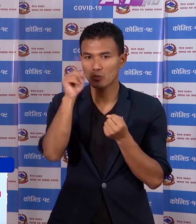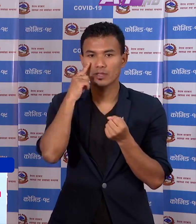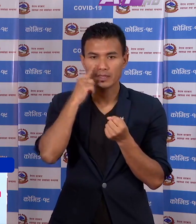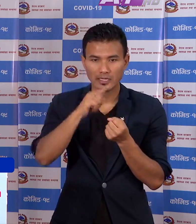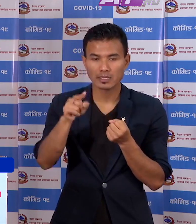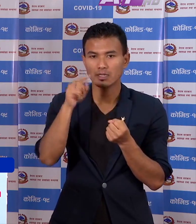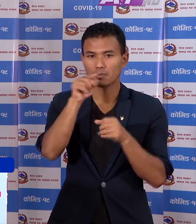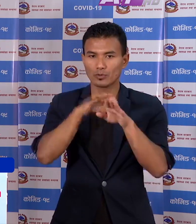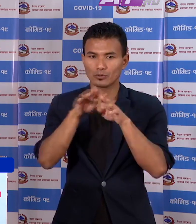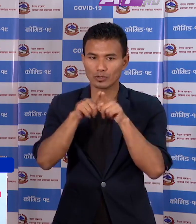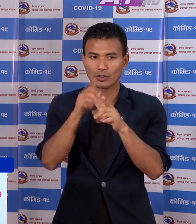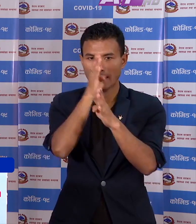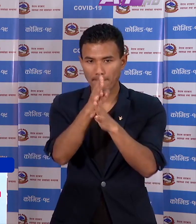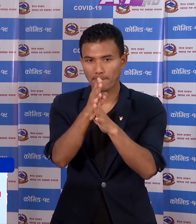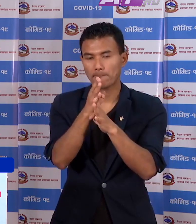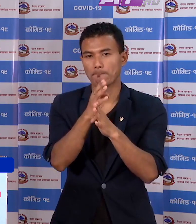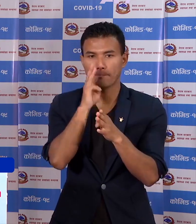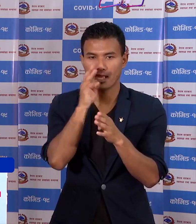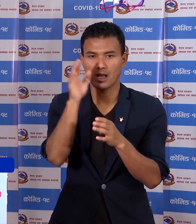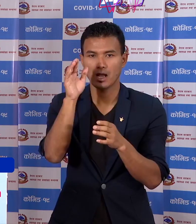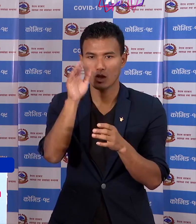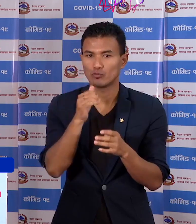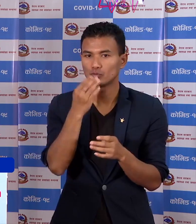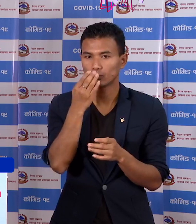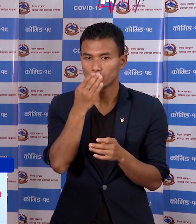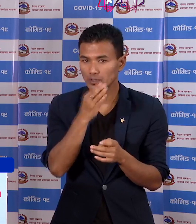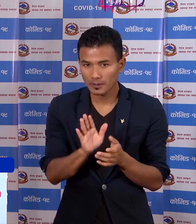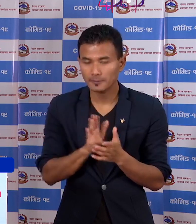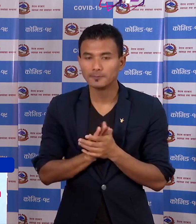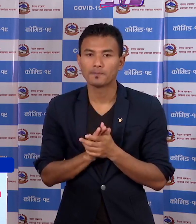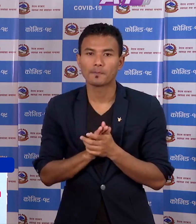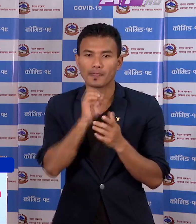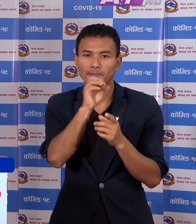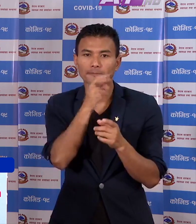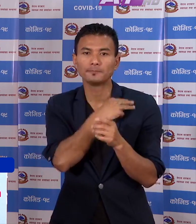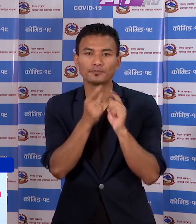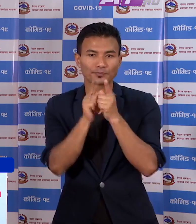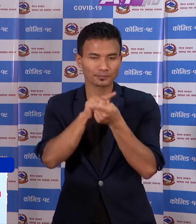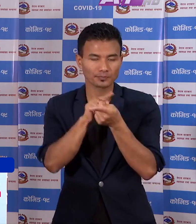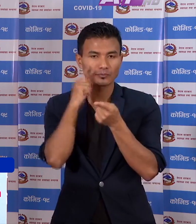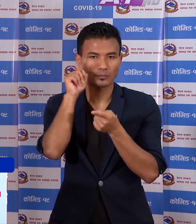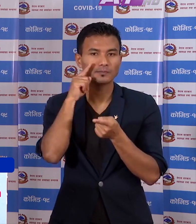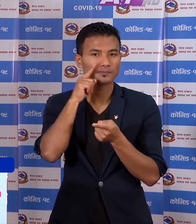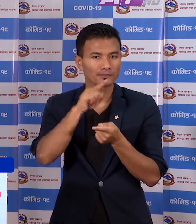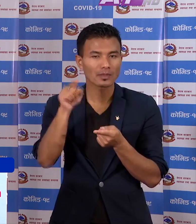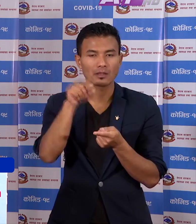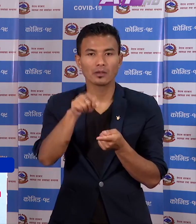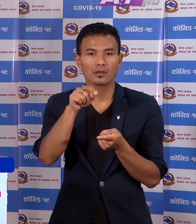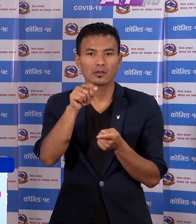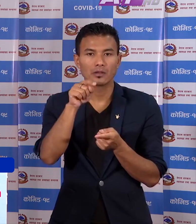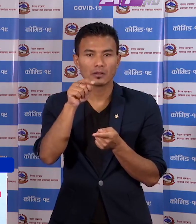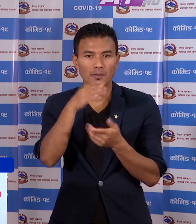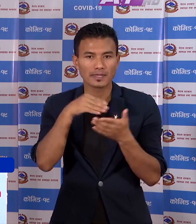यहारू संग लाइब अपडेट माँ आउनों उन्छ बनना चाहांचु यो